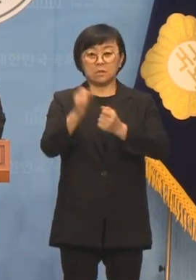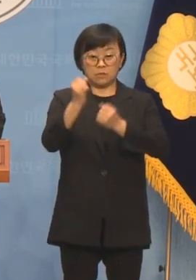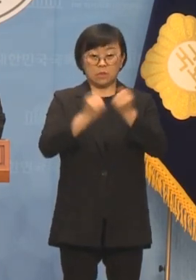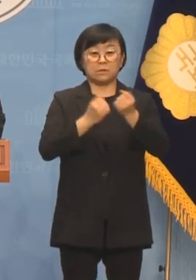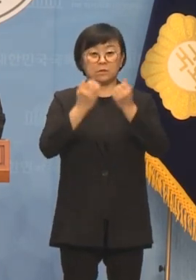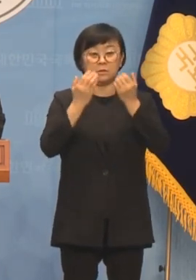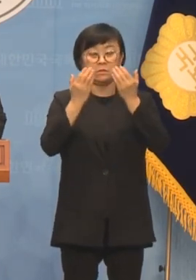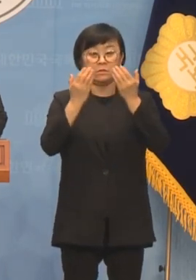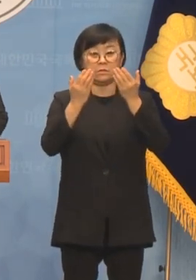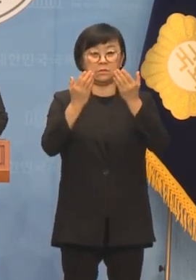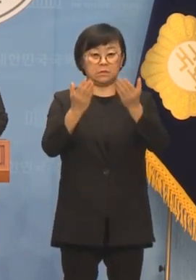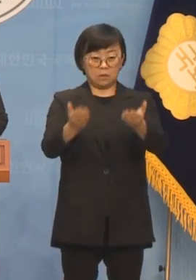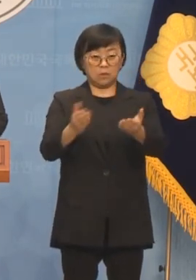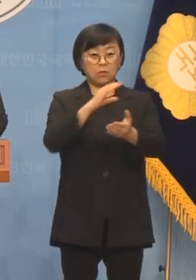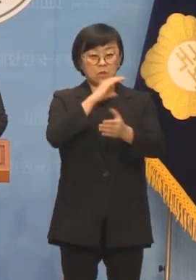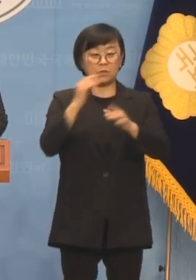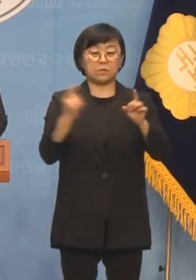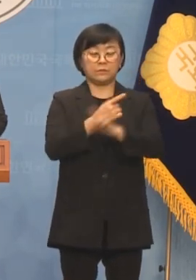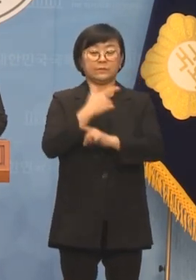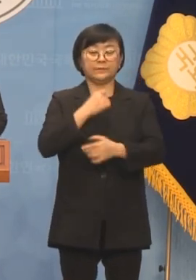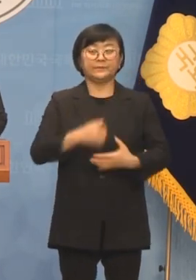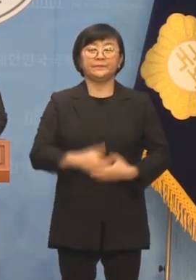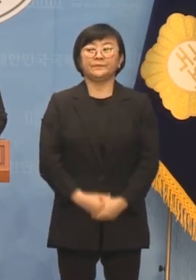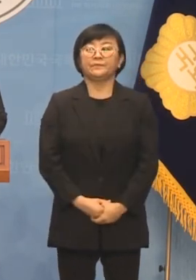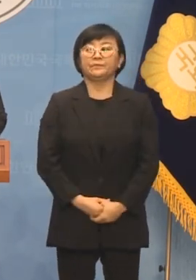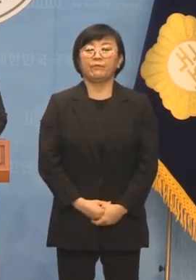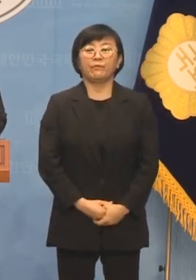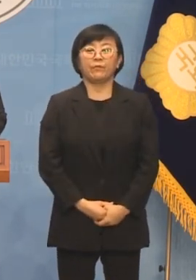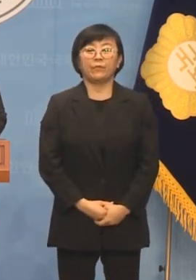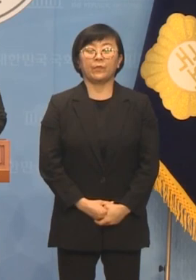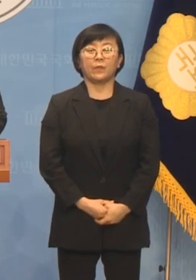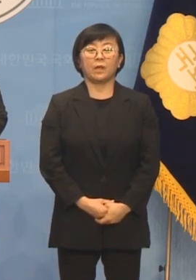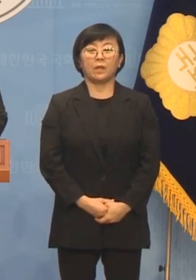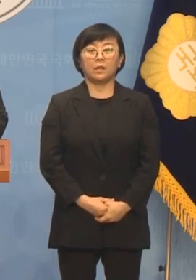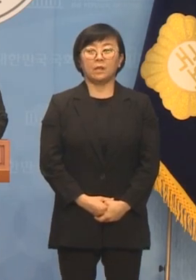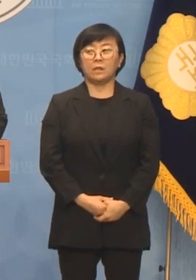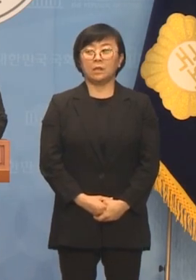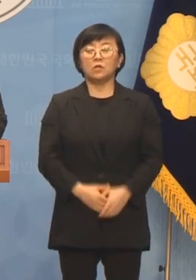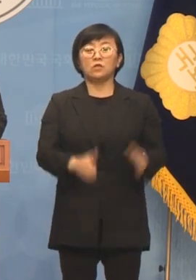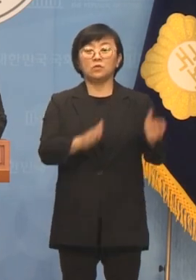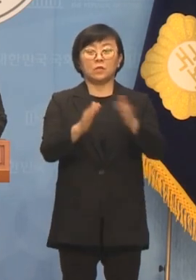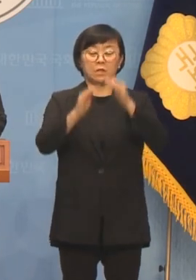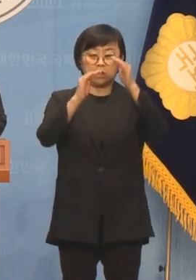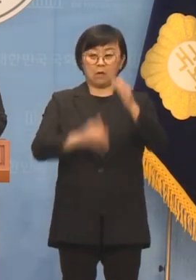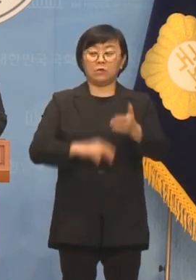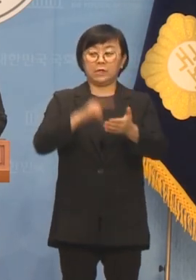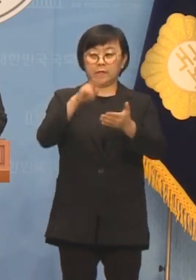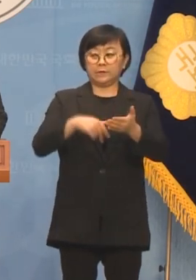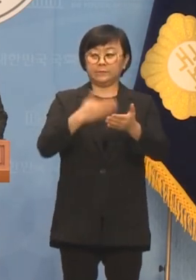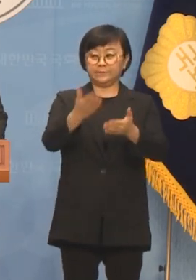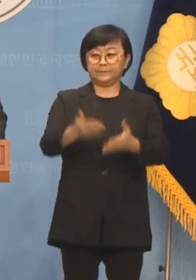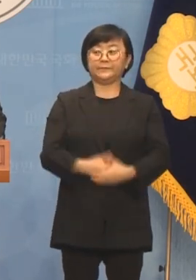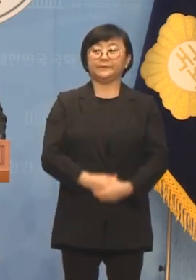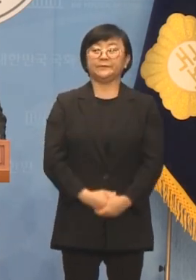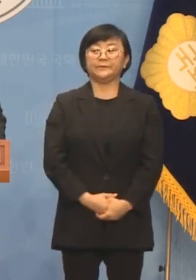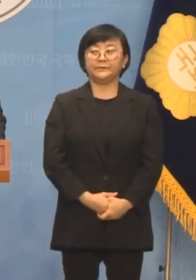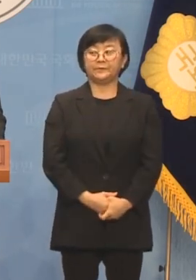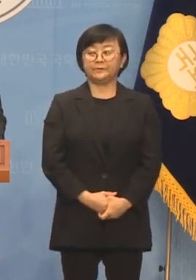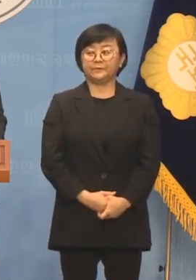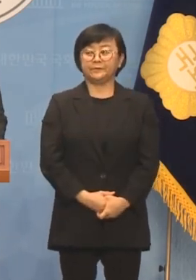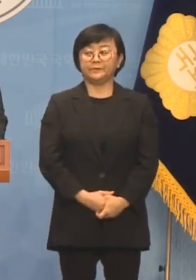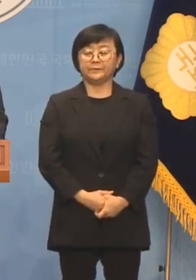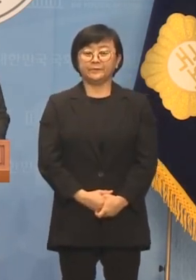말씀드리고 바로 잡고자 이 자리에 섰습니다. 네, 그럼 준비된 기자회견문을 낭독하겠습니다.